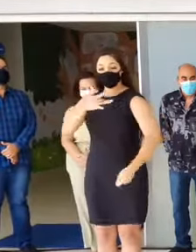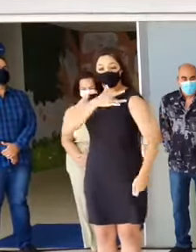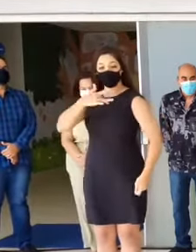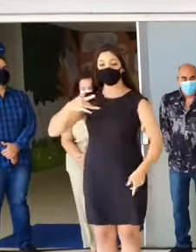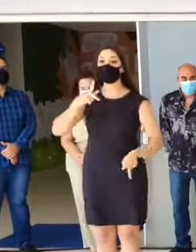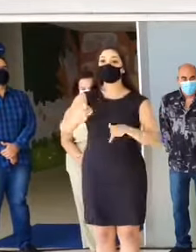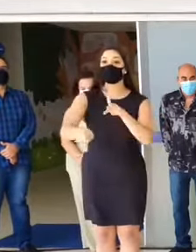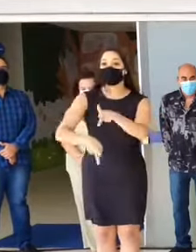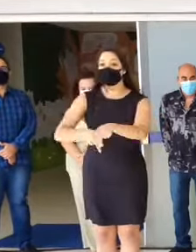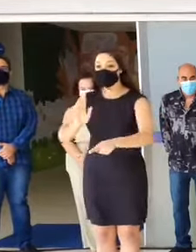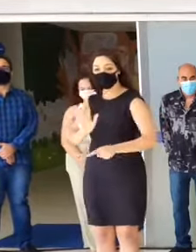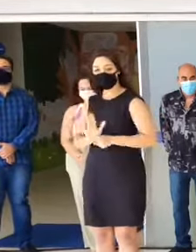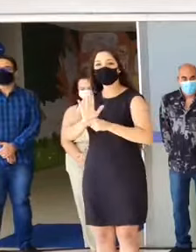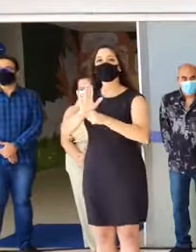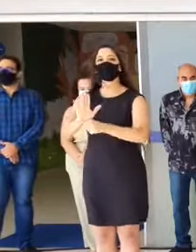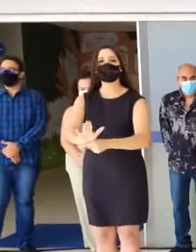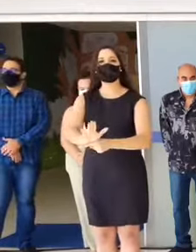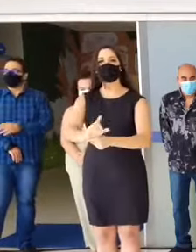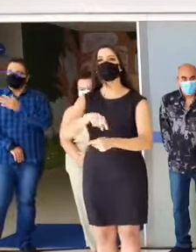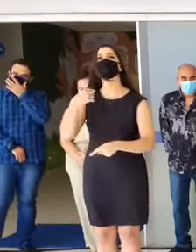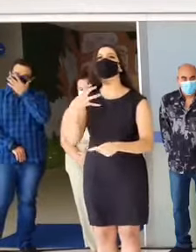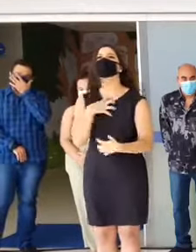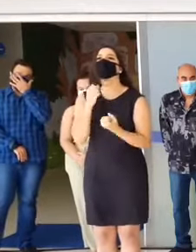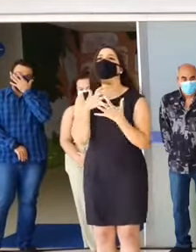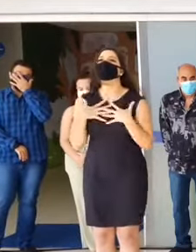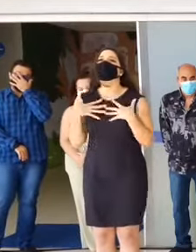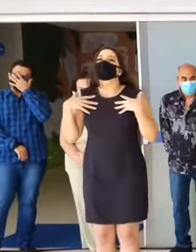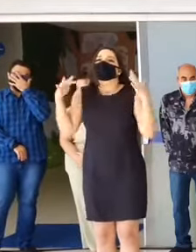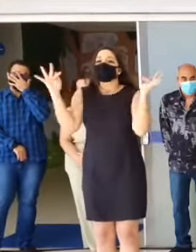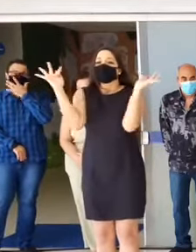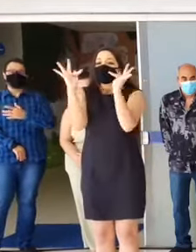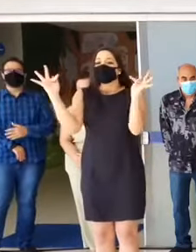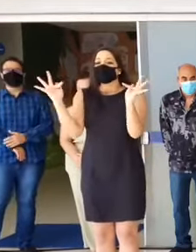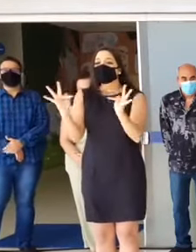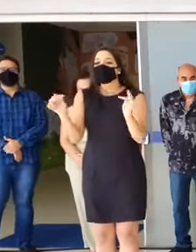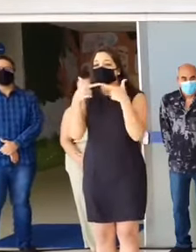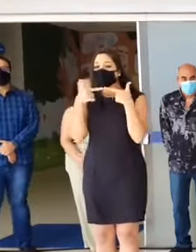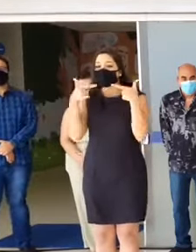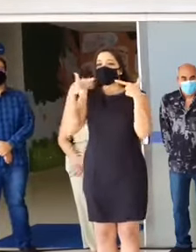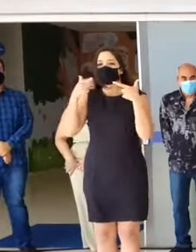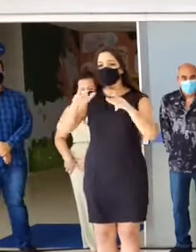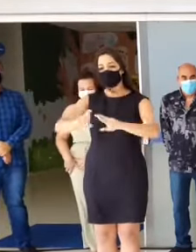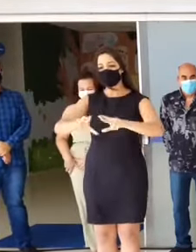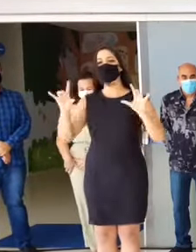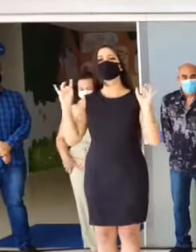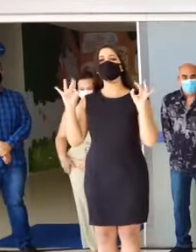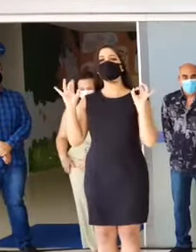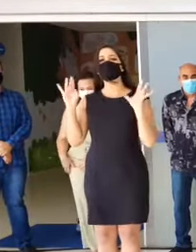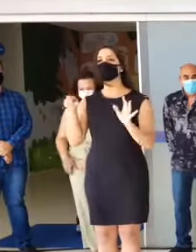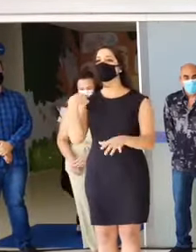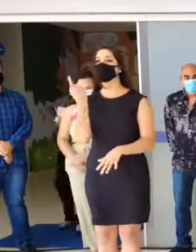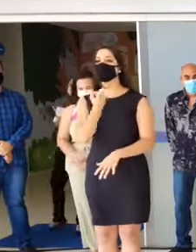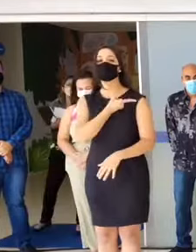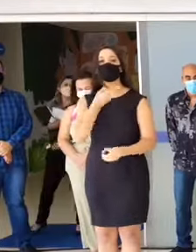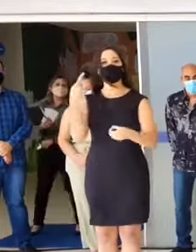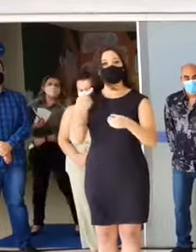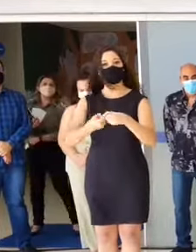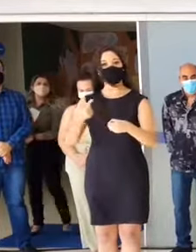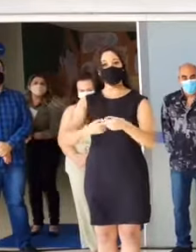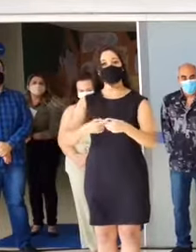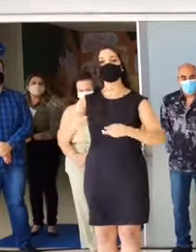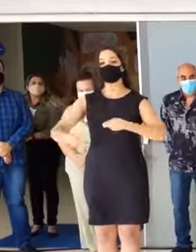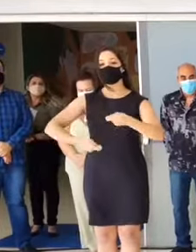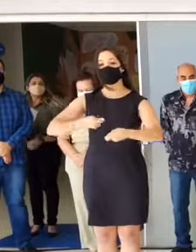pública. Isso nos traz alegria e esse é um grande diferencial da nossa cidade e dessa